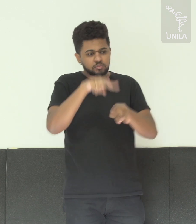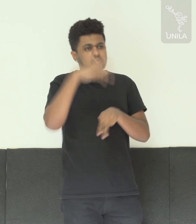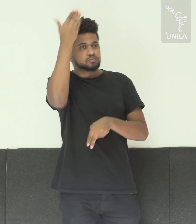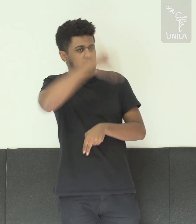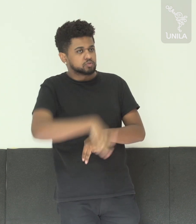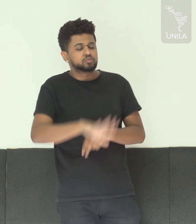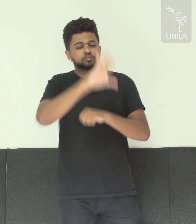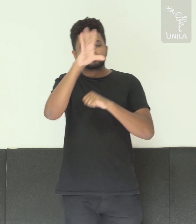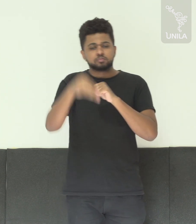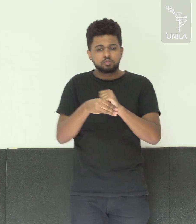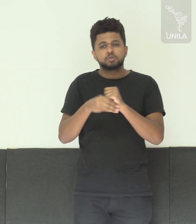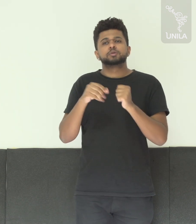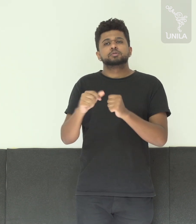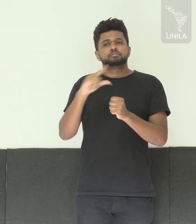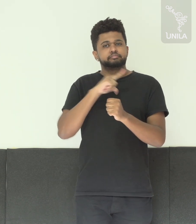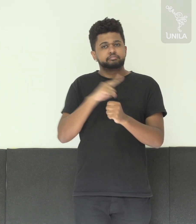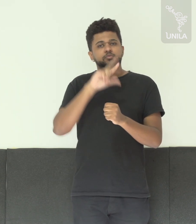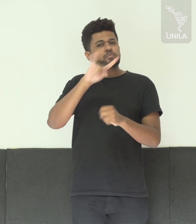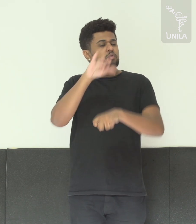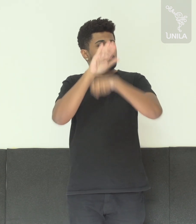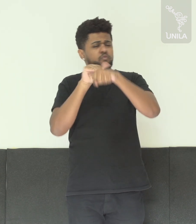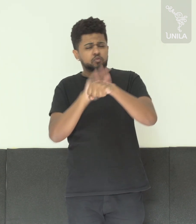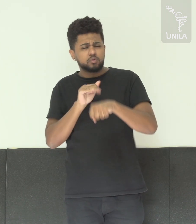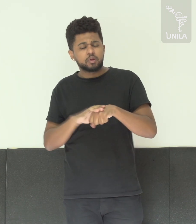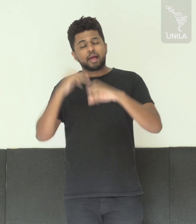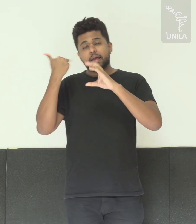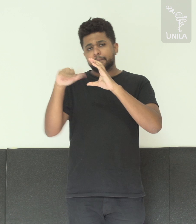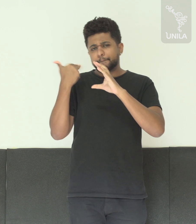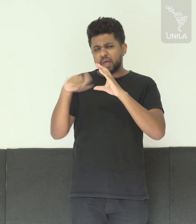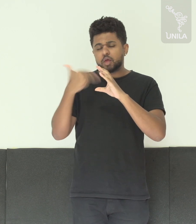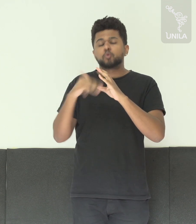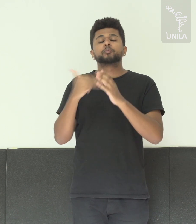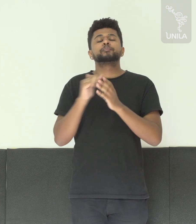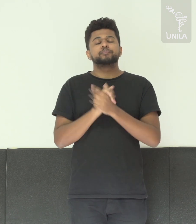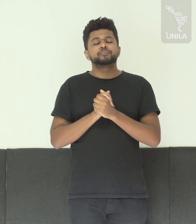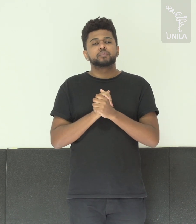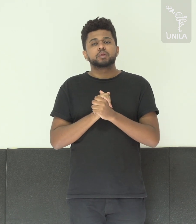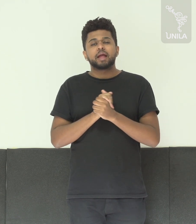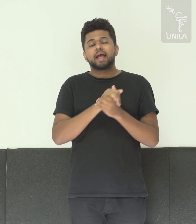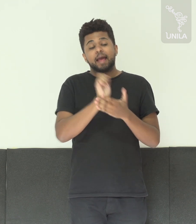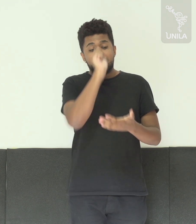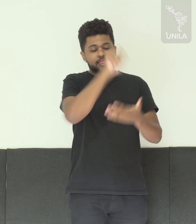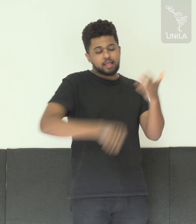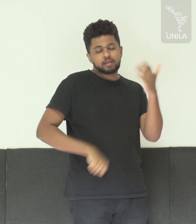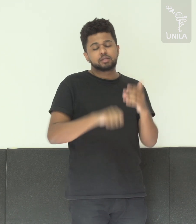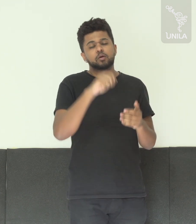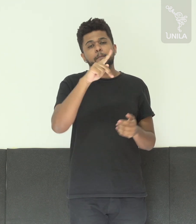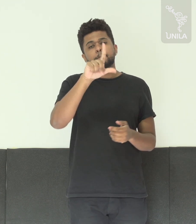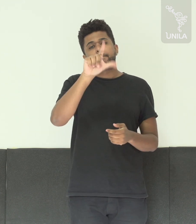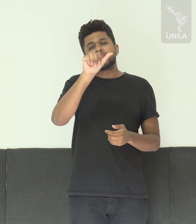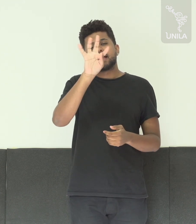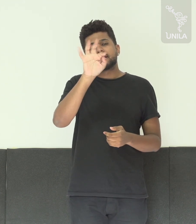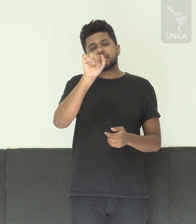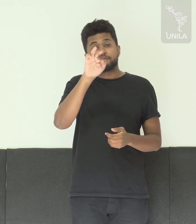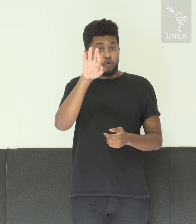complementares, ocasião em que serão convocados pelo e-mail, correio eletrônico, cadastrado na plataforma